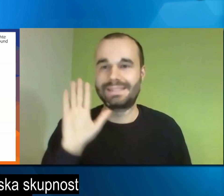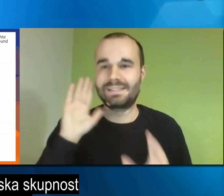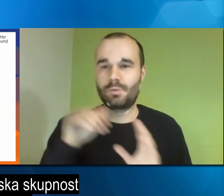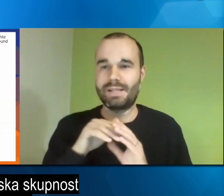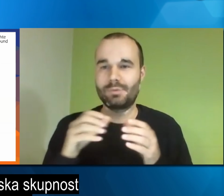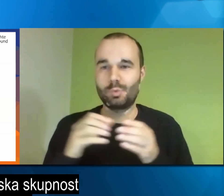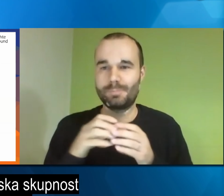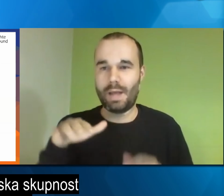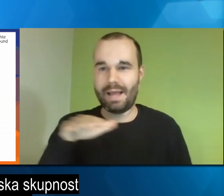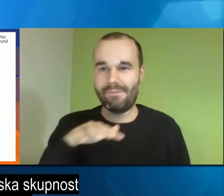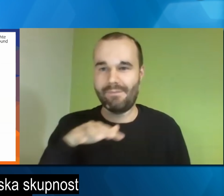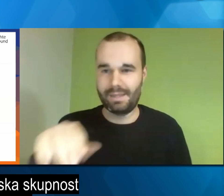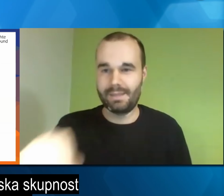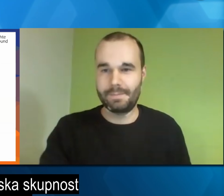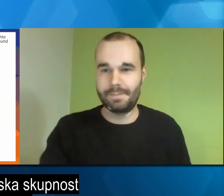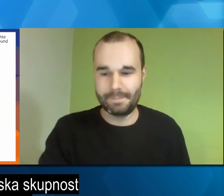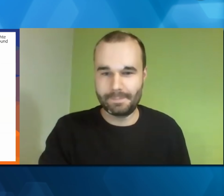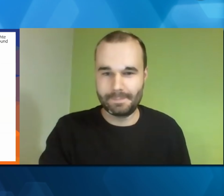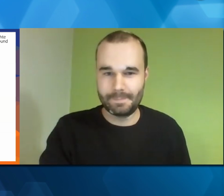to je stanovanjska skupnost Heimweg.